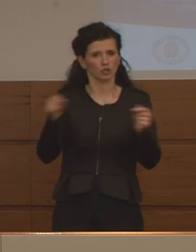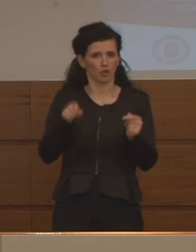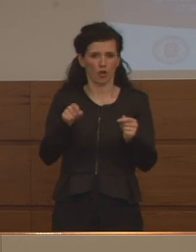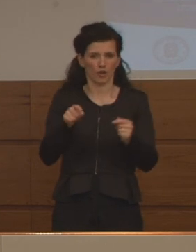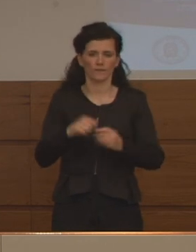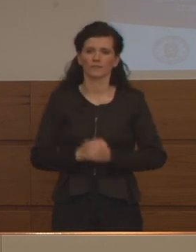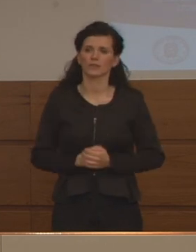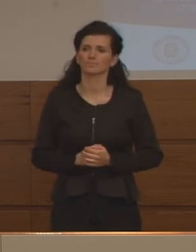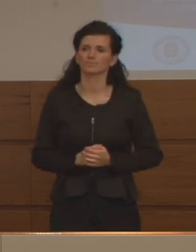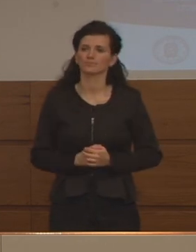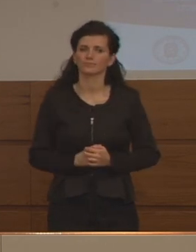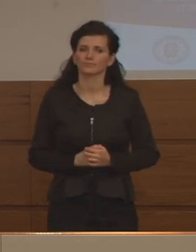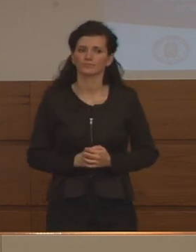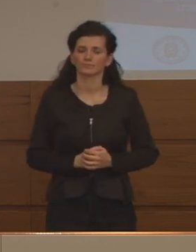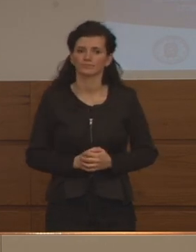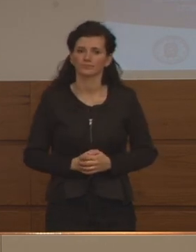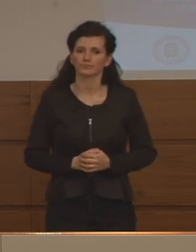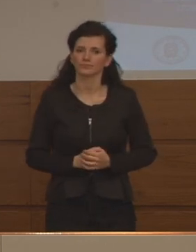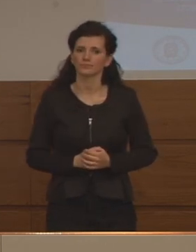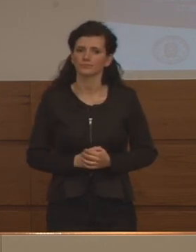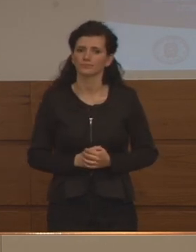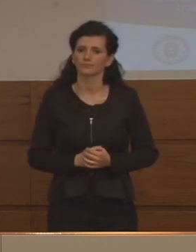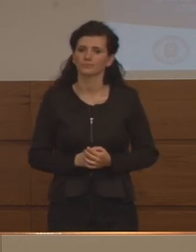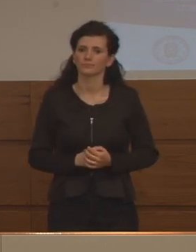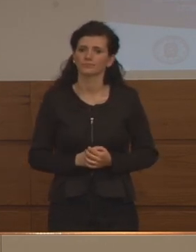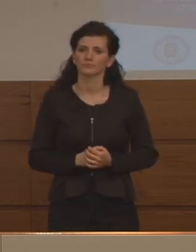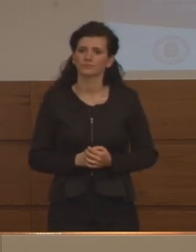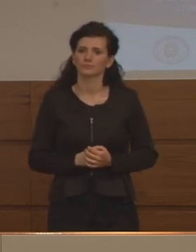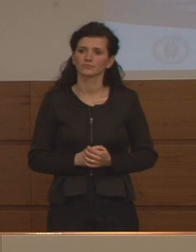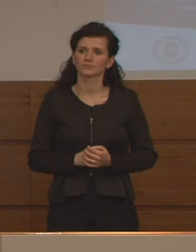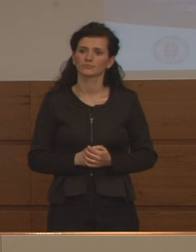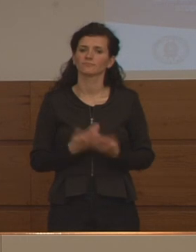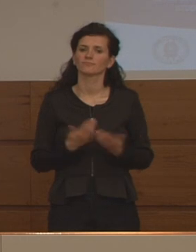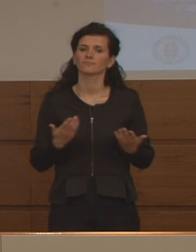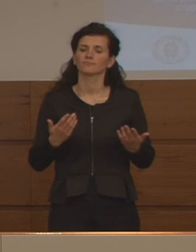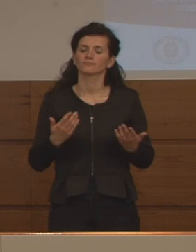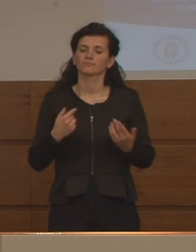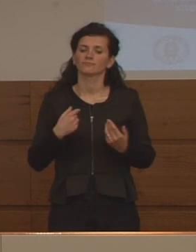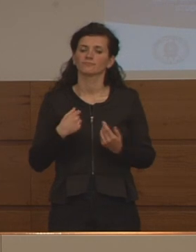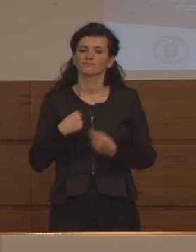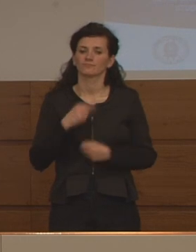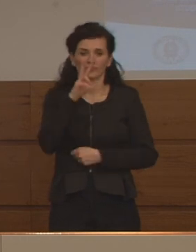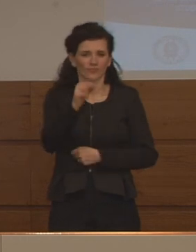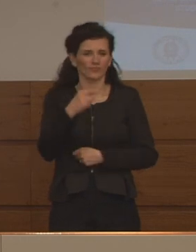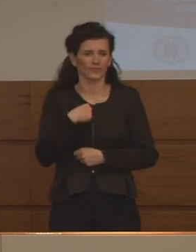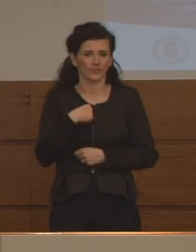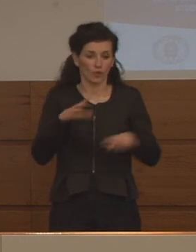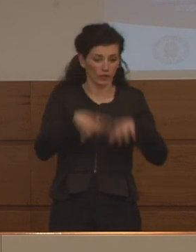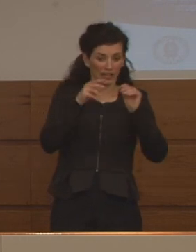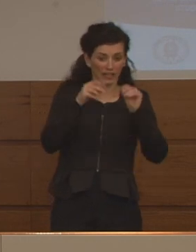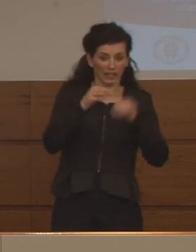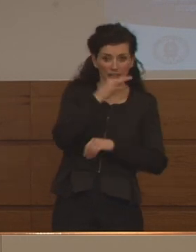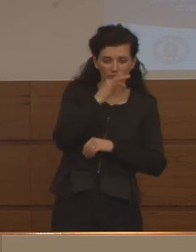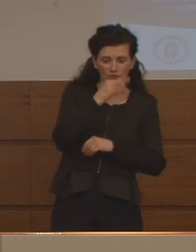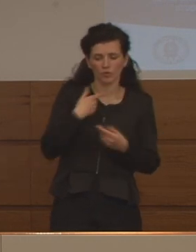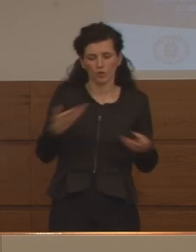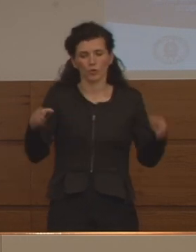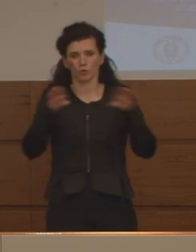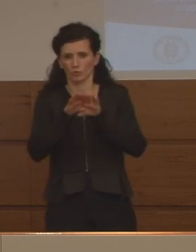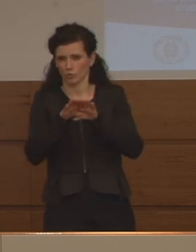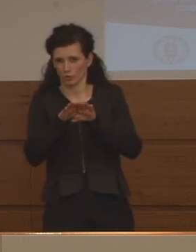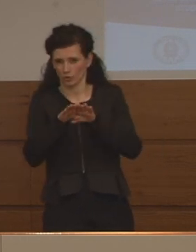gli ho detto che avrei anche chiuso con una nota di pietas umana e qui permettetemi non